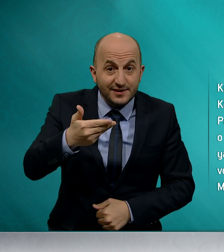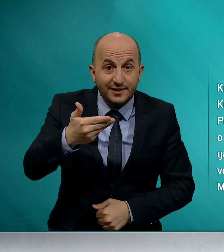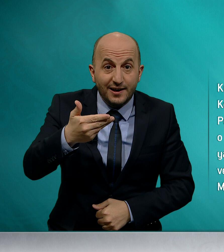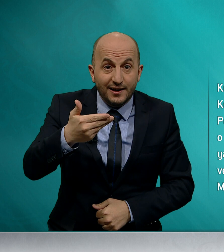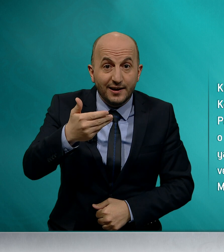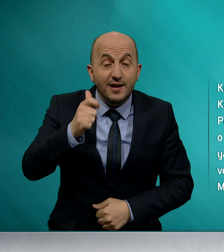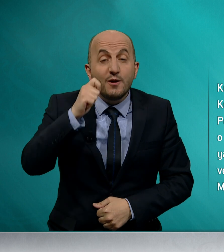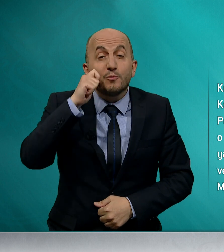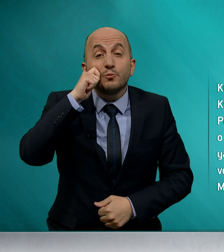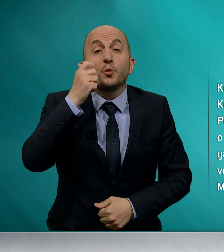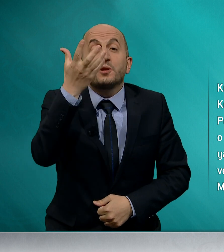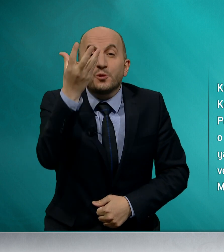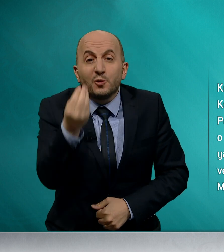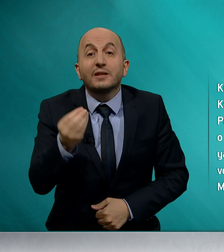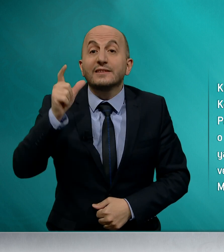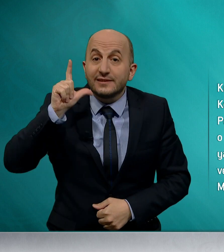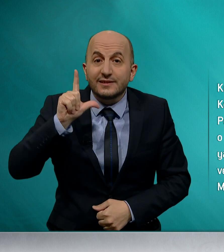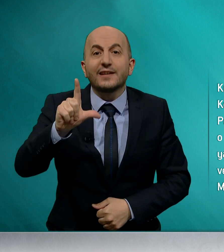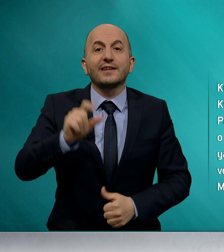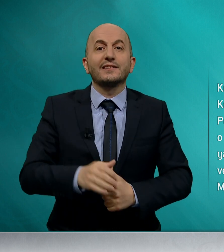ifadesiyle mümin olmanın gereğidir.